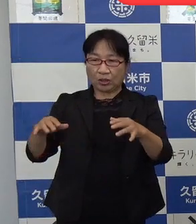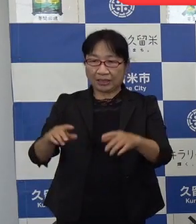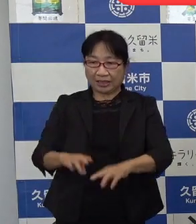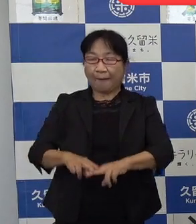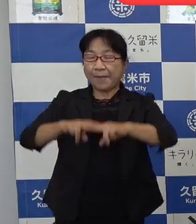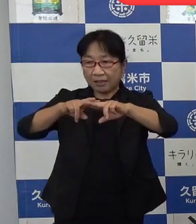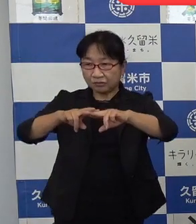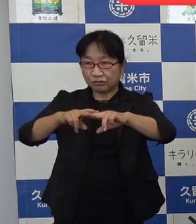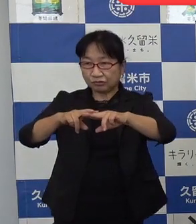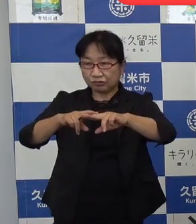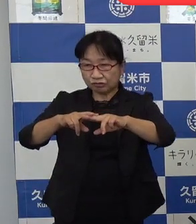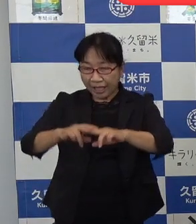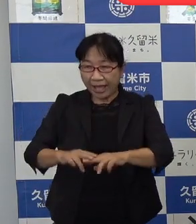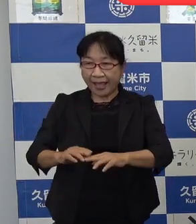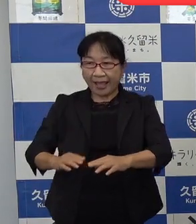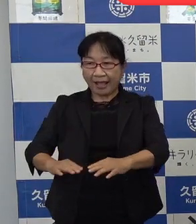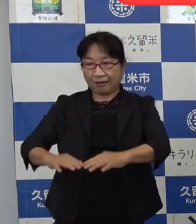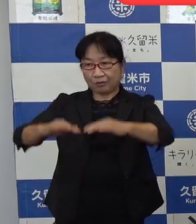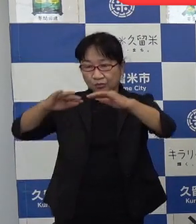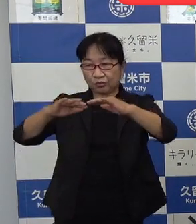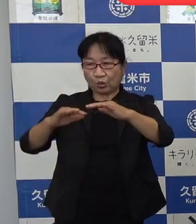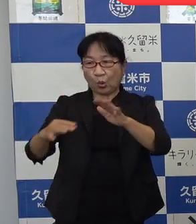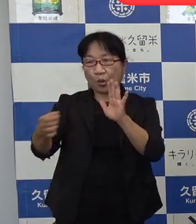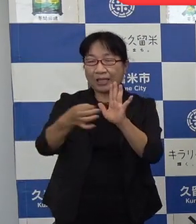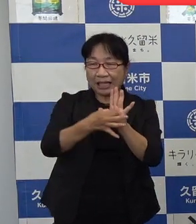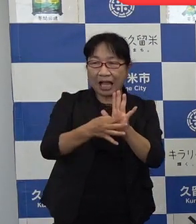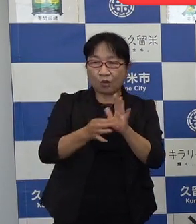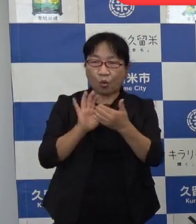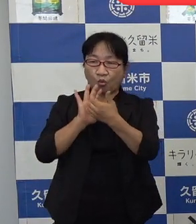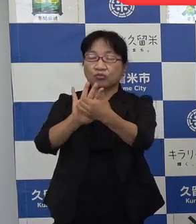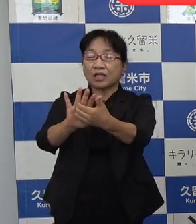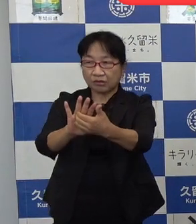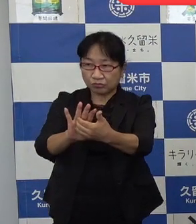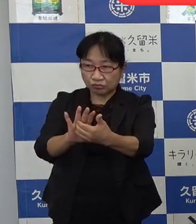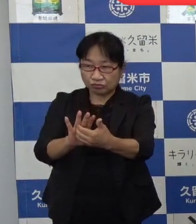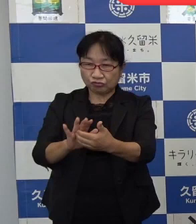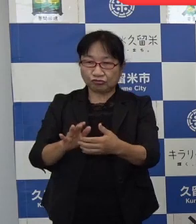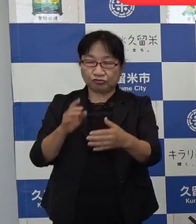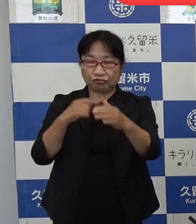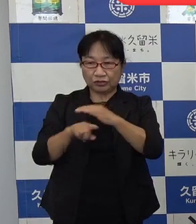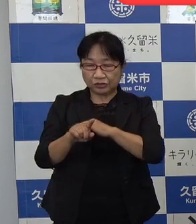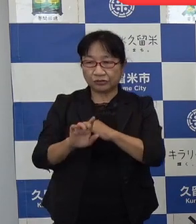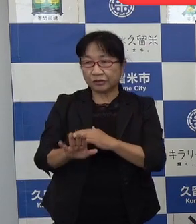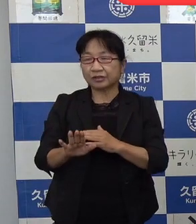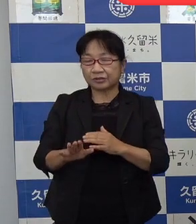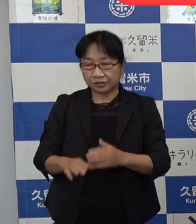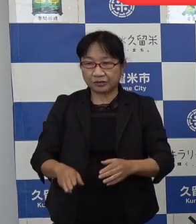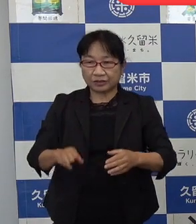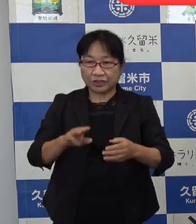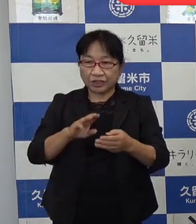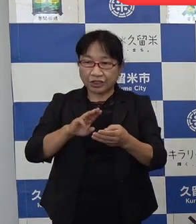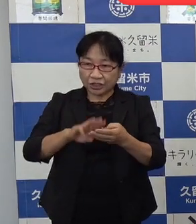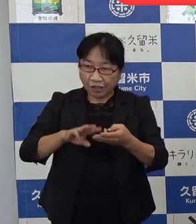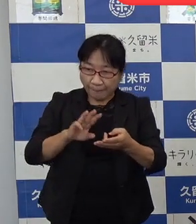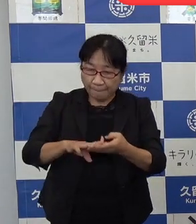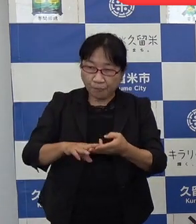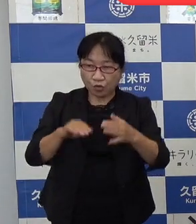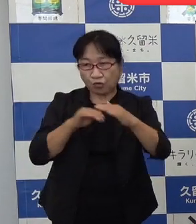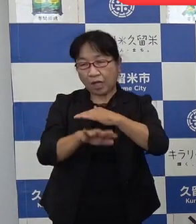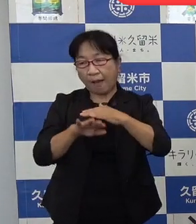軽減をする取り組みであります。具体的には水田の排水口に田んぼダム用